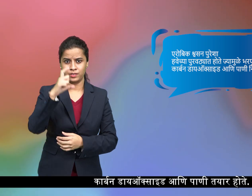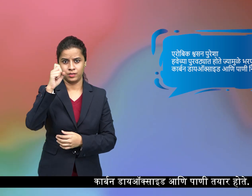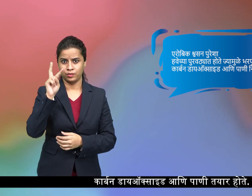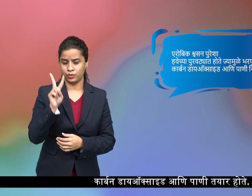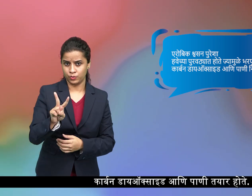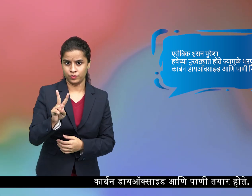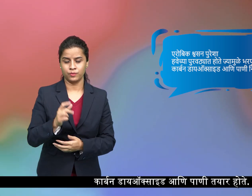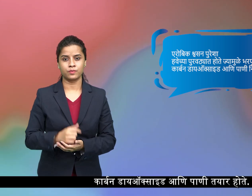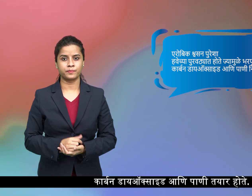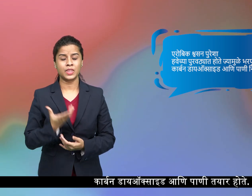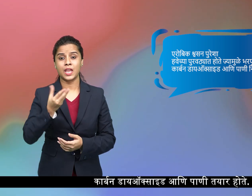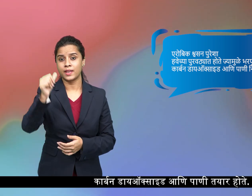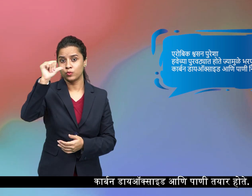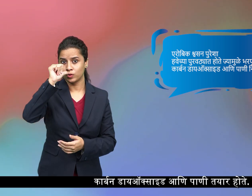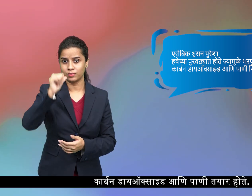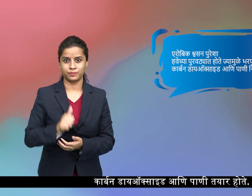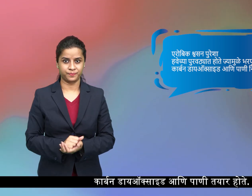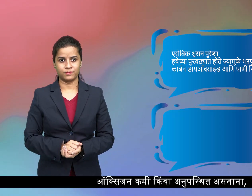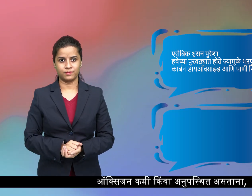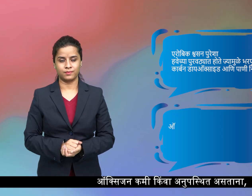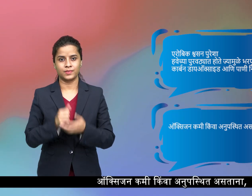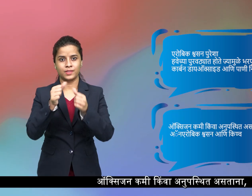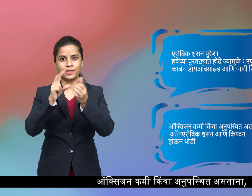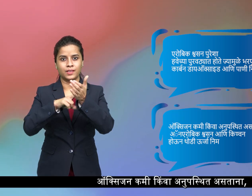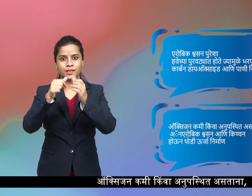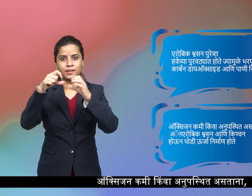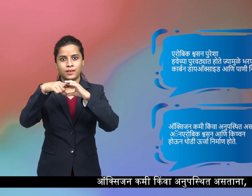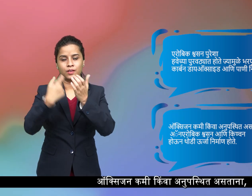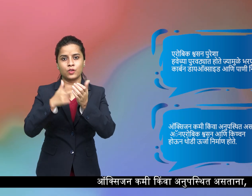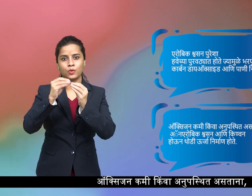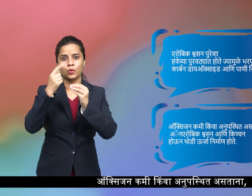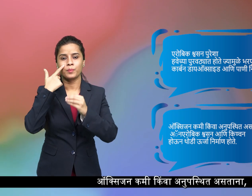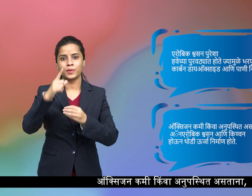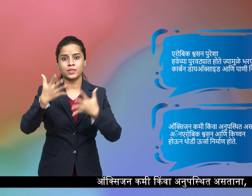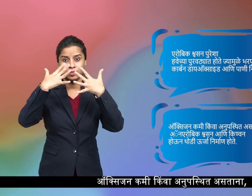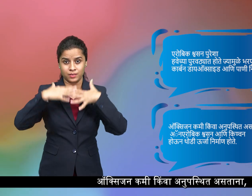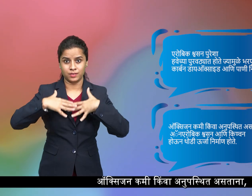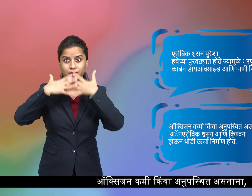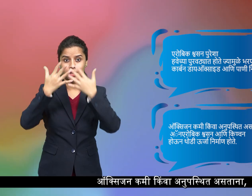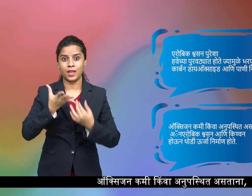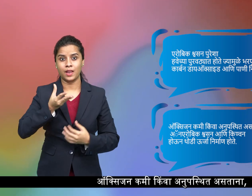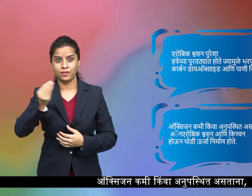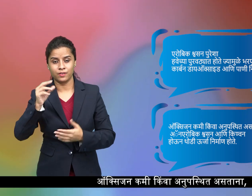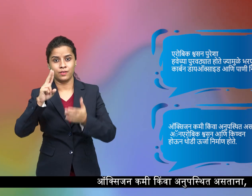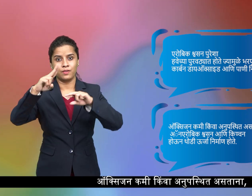कार्बन डायऑक्साईड आणि पाणी तयार होते. ऑक्सिजन कमी किंवा अनुपस्थितीत असताना